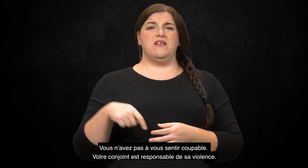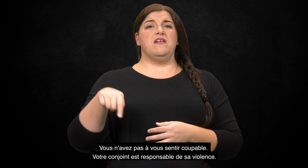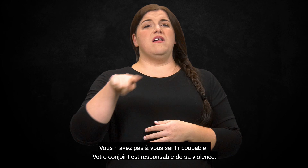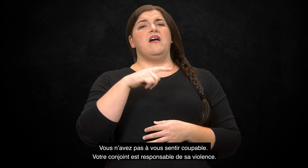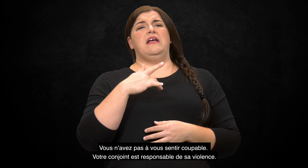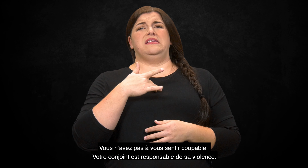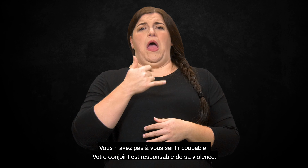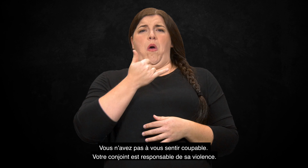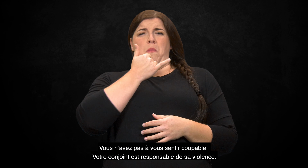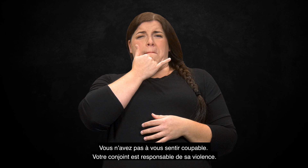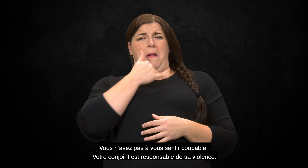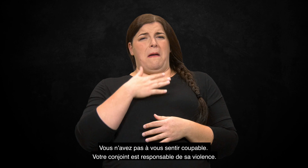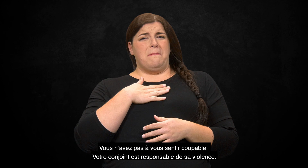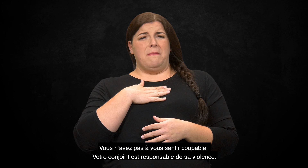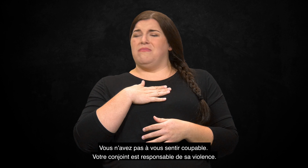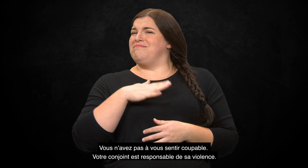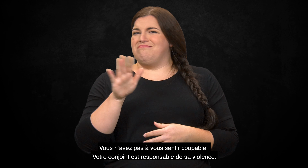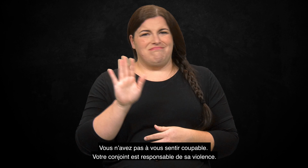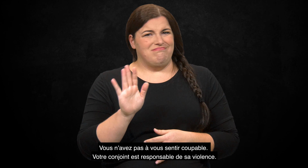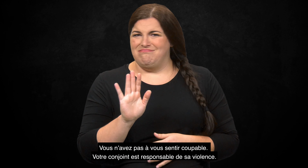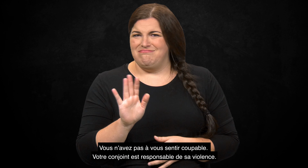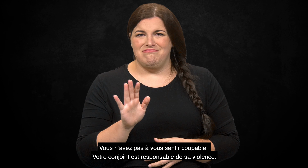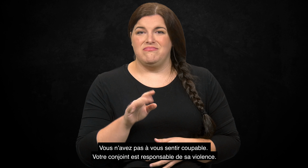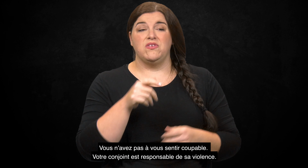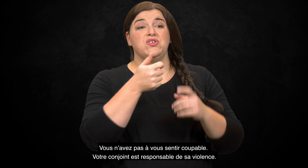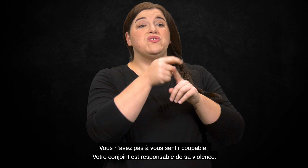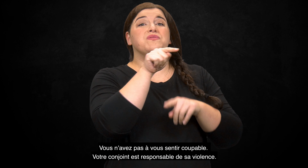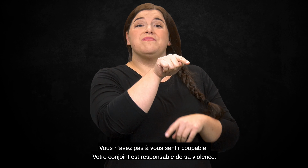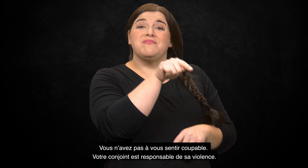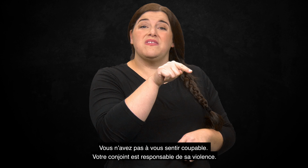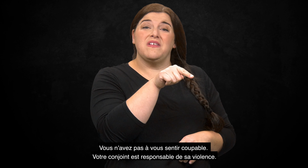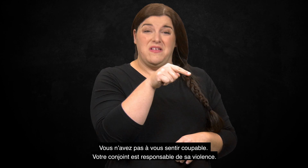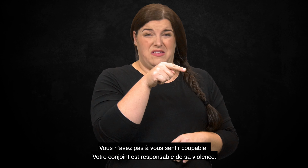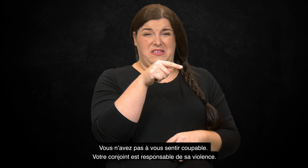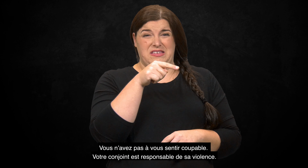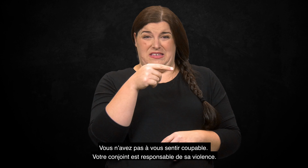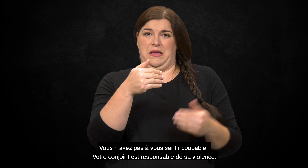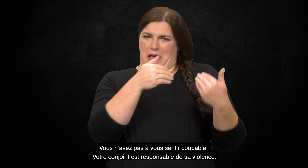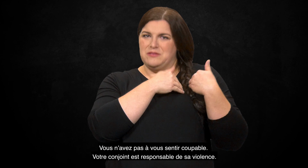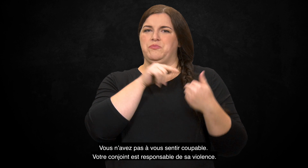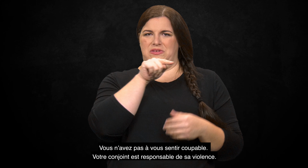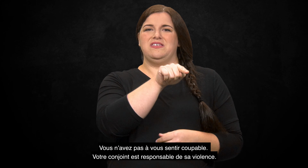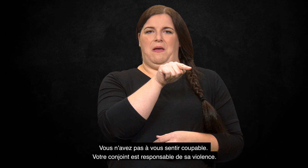Vous n'avez pas à vous sentir coupable. Votre conjoint est responsable de sa violence.